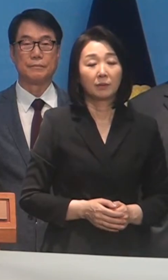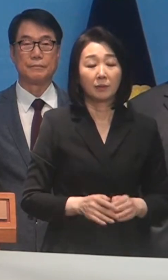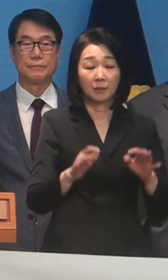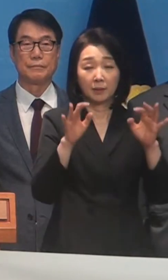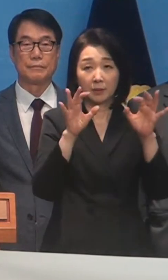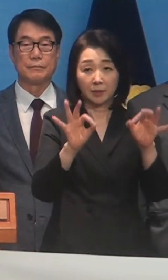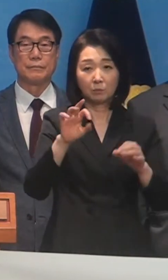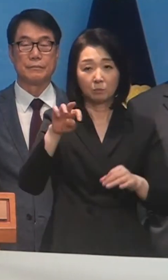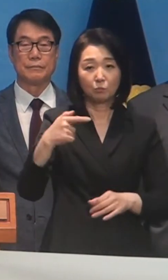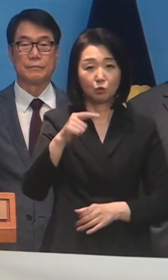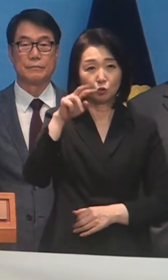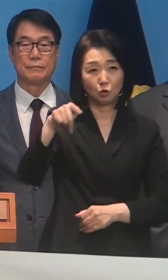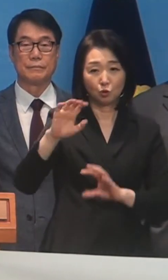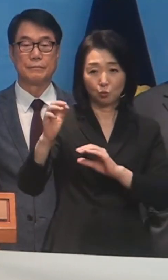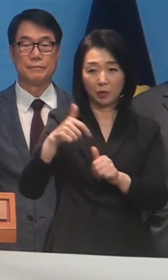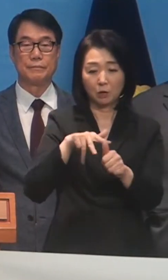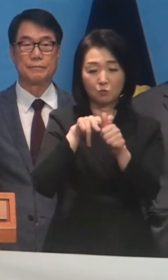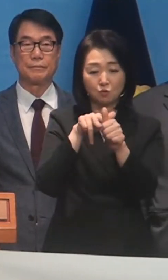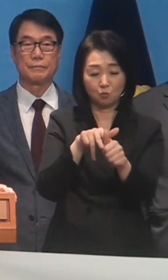김문수 국민의힘 후보는